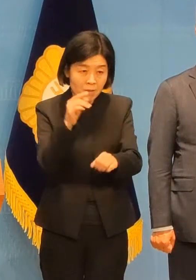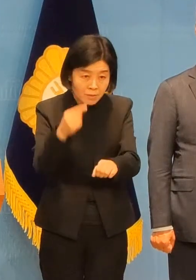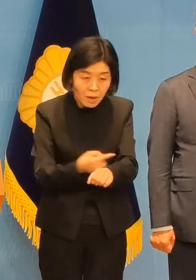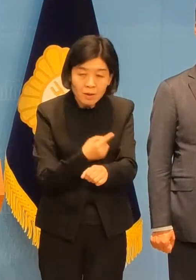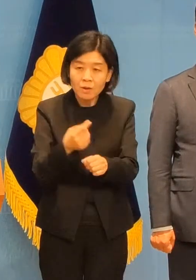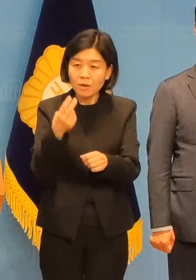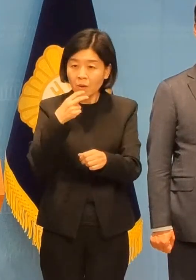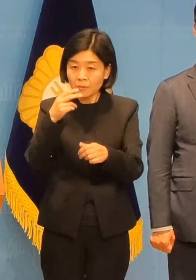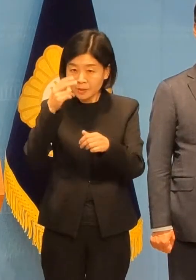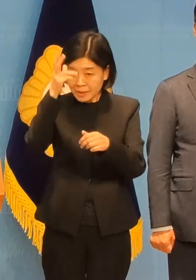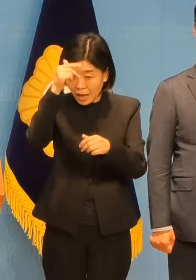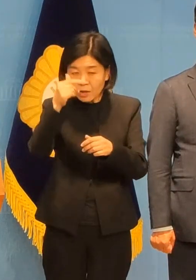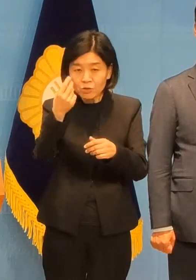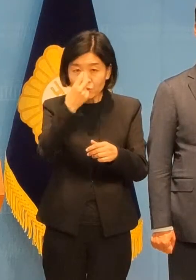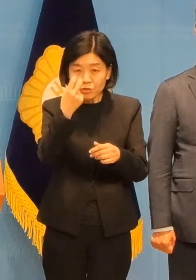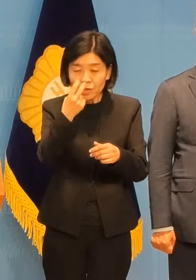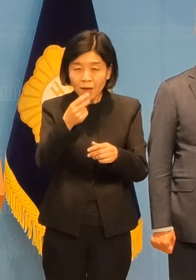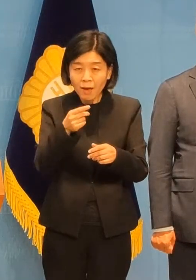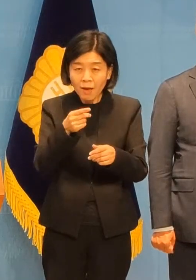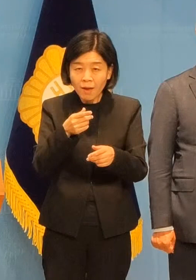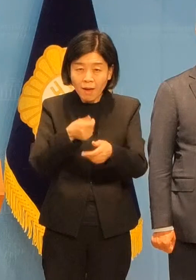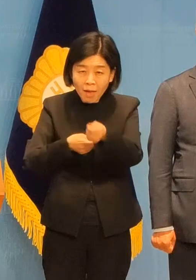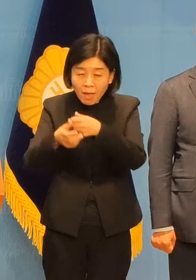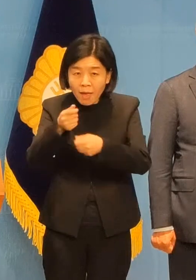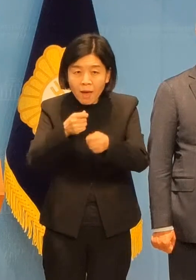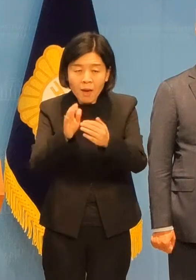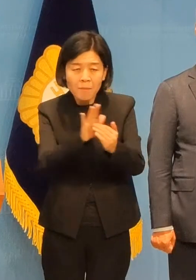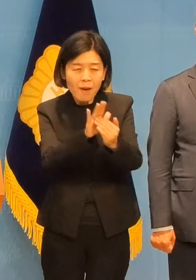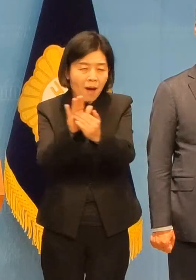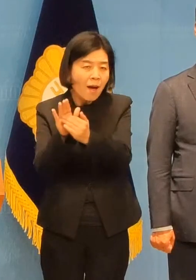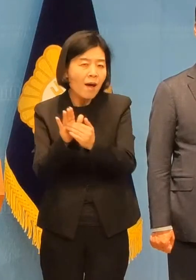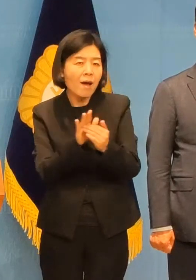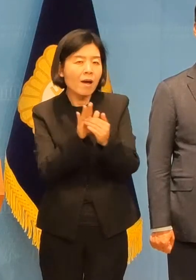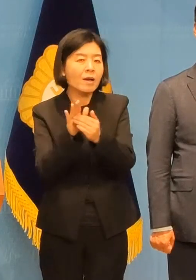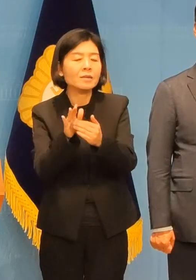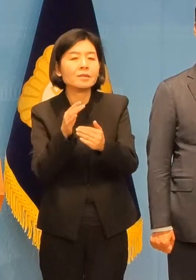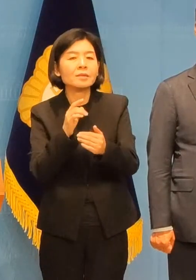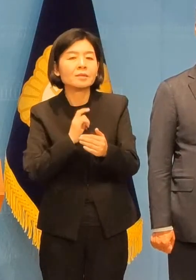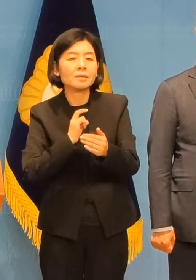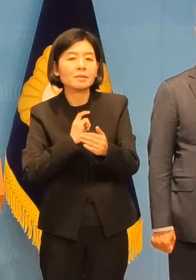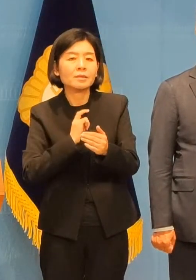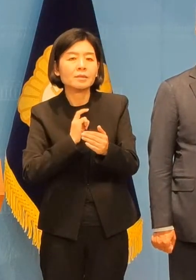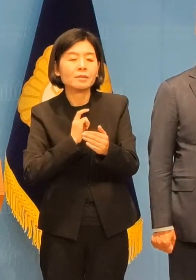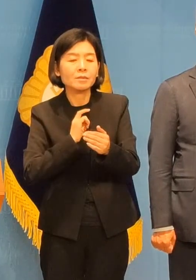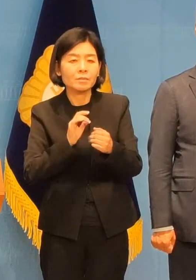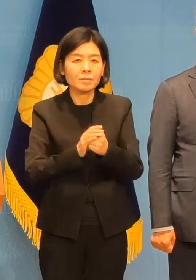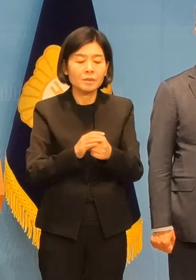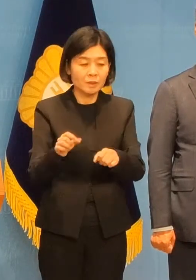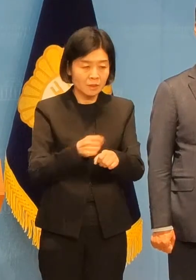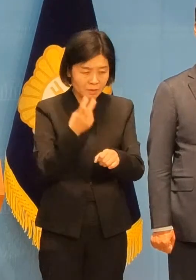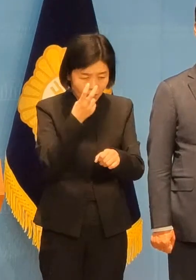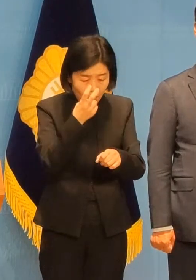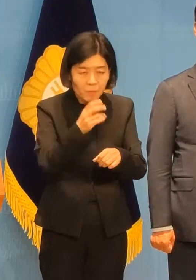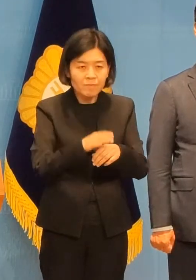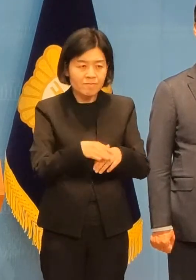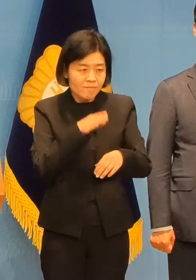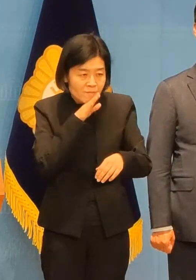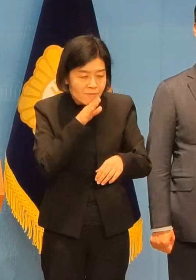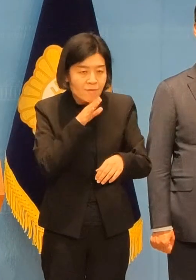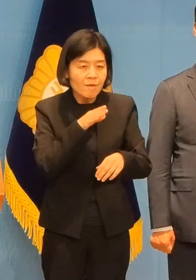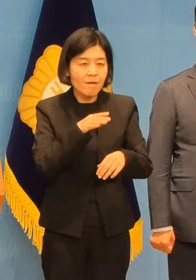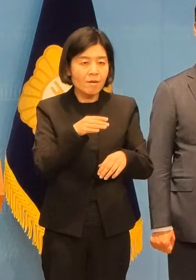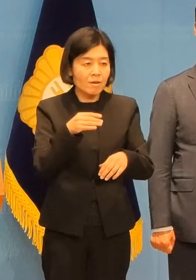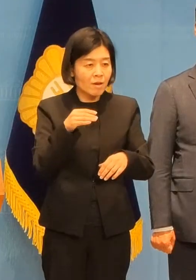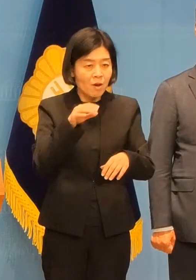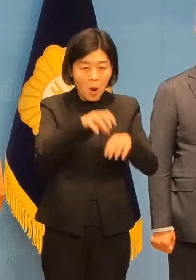막을 수 있다는 기류가 깔려 있을 수 있습니다. 결국 이에 대해 특검의 성역 없는 강력한